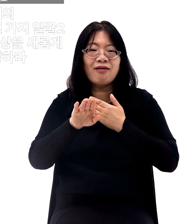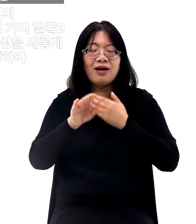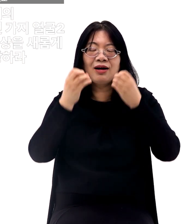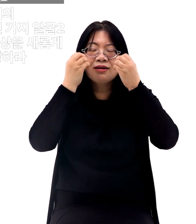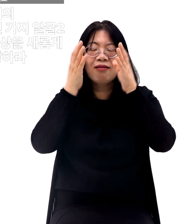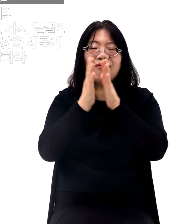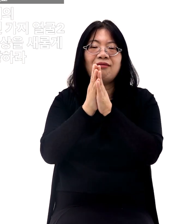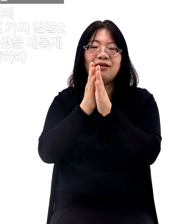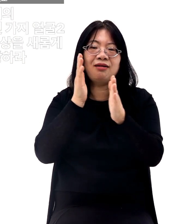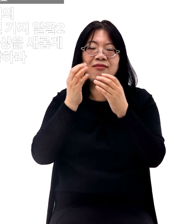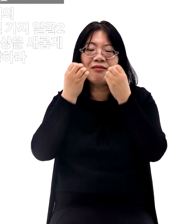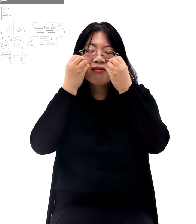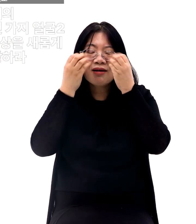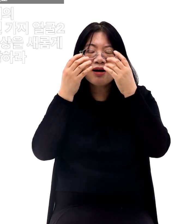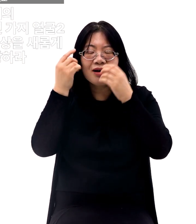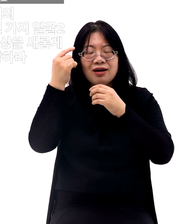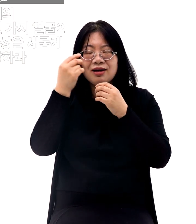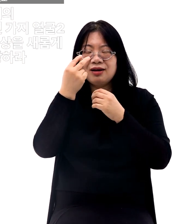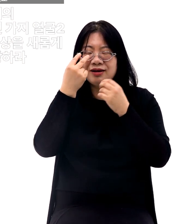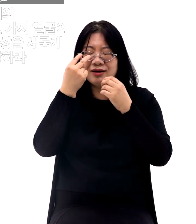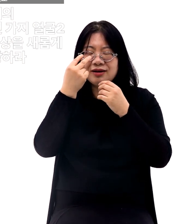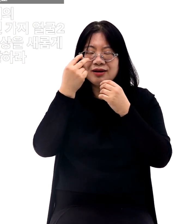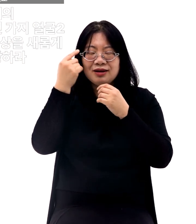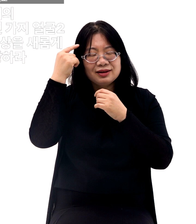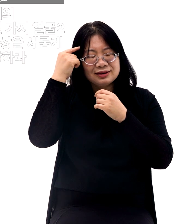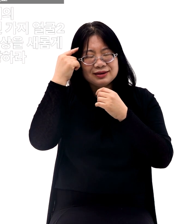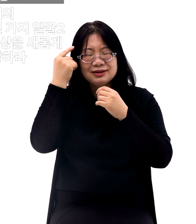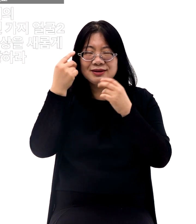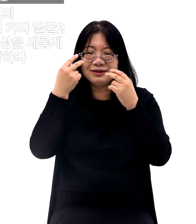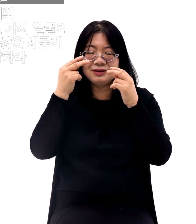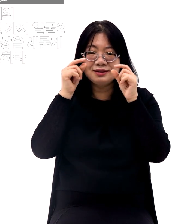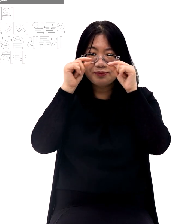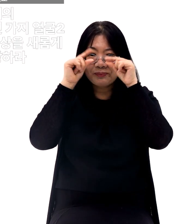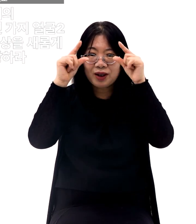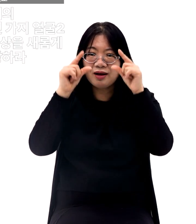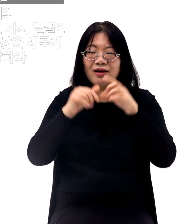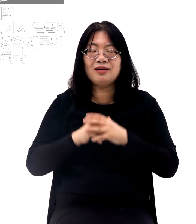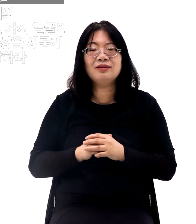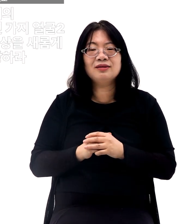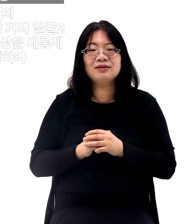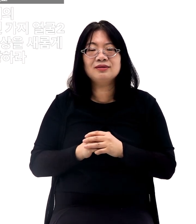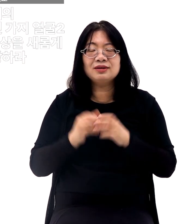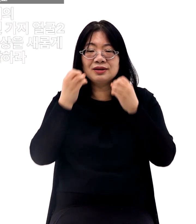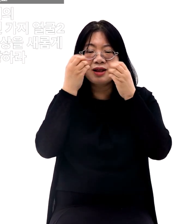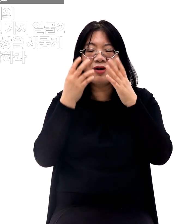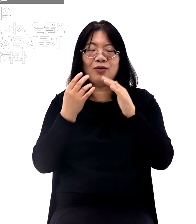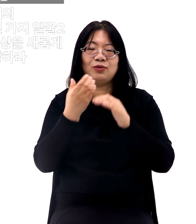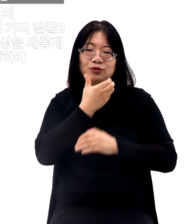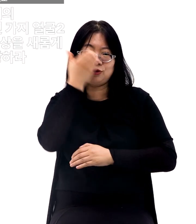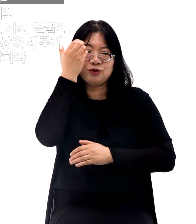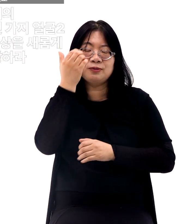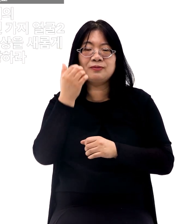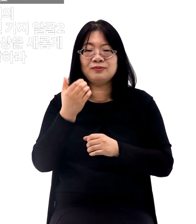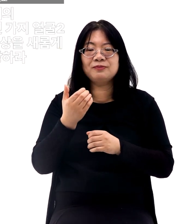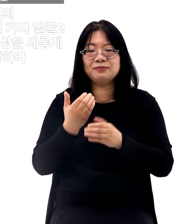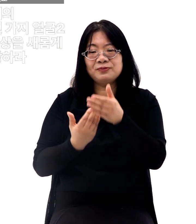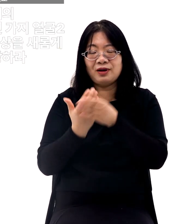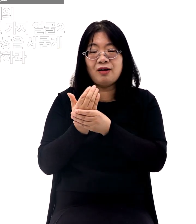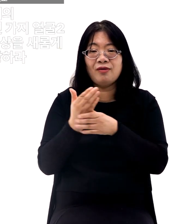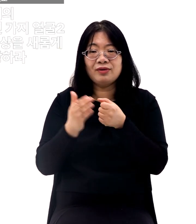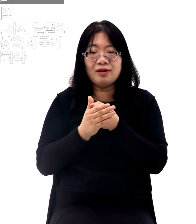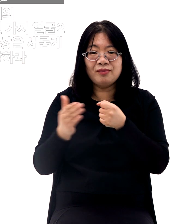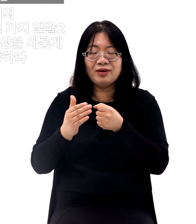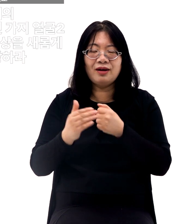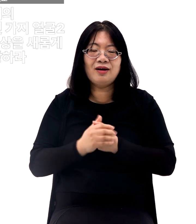질서, 새로운 시각, 새로운 비전이 생기게 되는 겁니다. 그래서 예배는